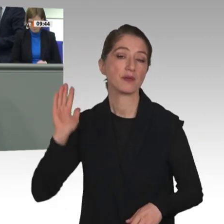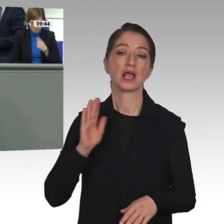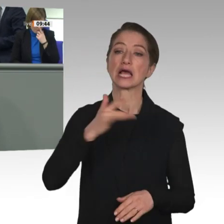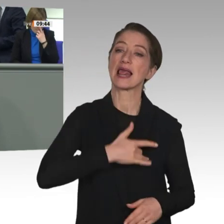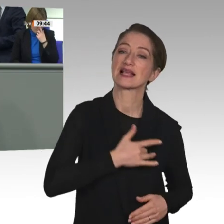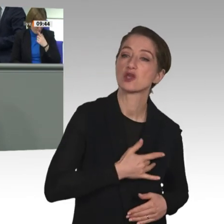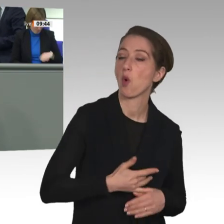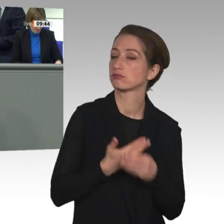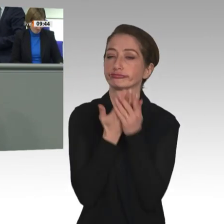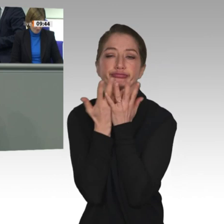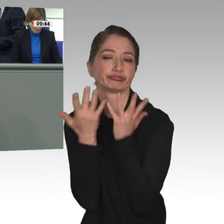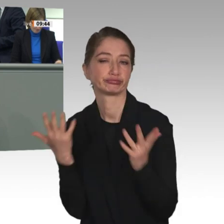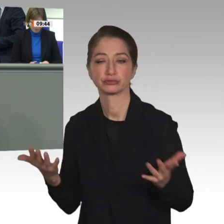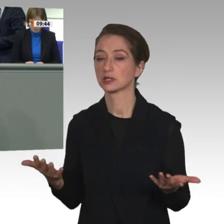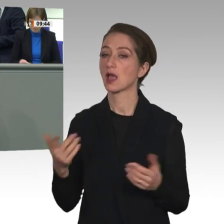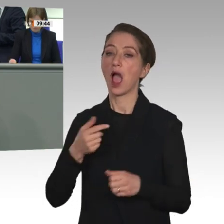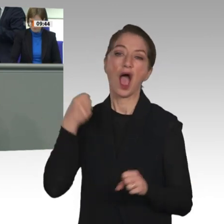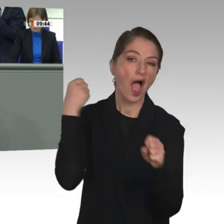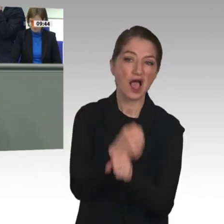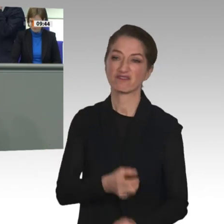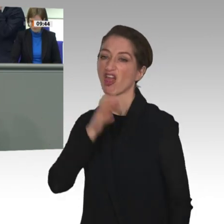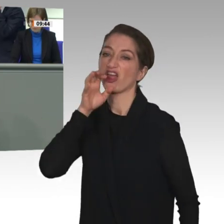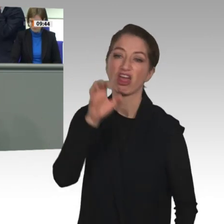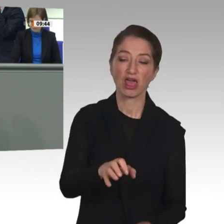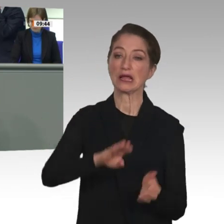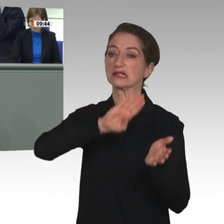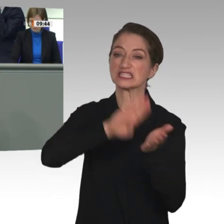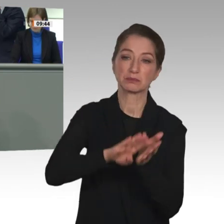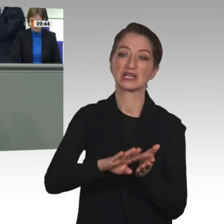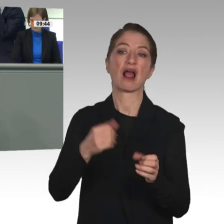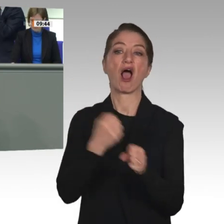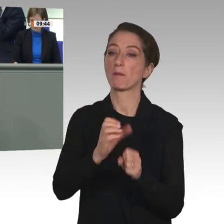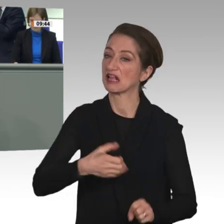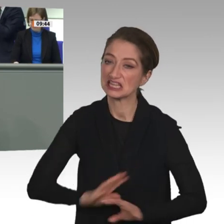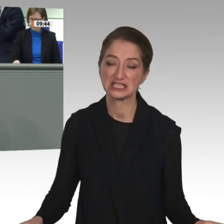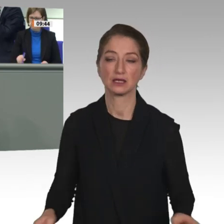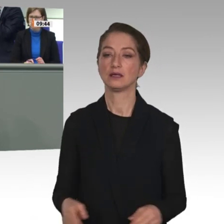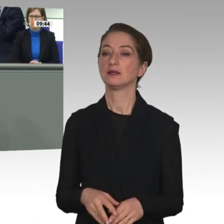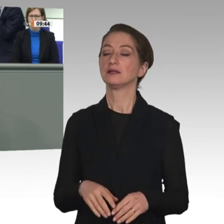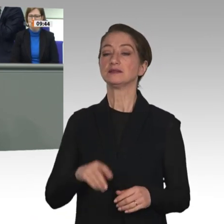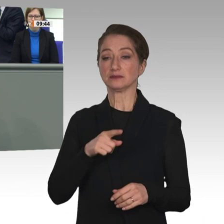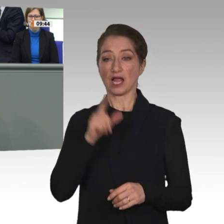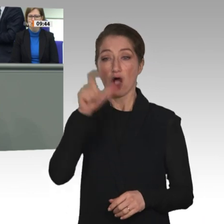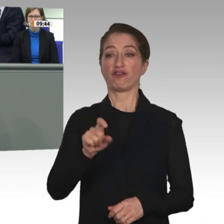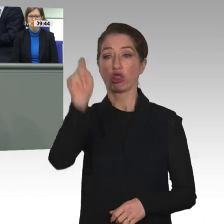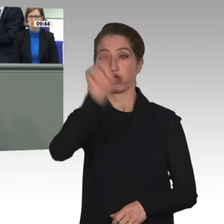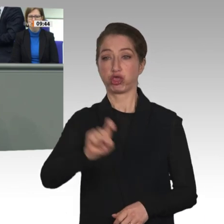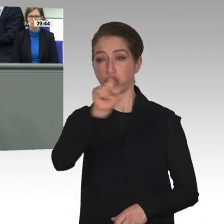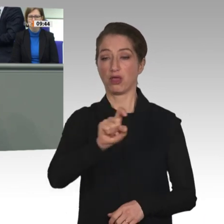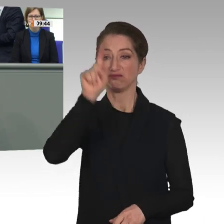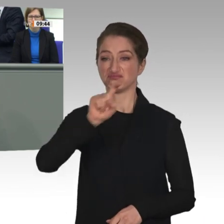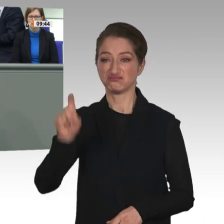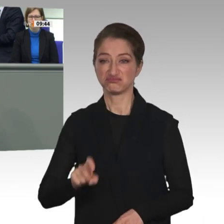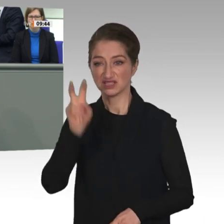und angegriffen, im Job diskriminiert oder gar nicht erst eingestellt, werden Moscheen mit Hakenkreuzen beschmiert und